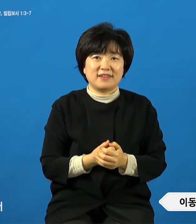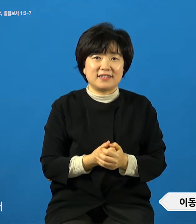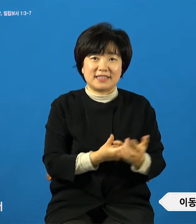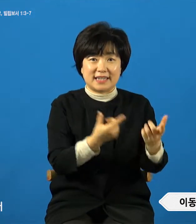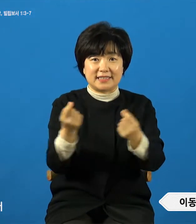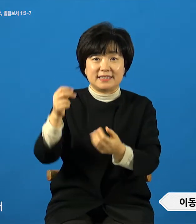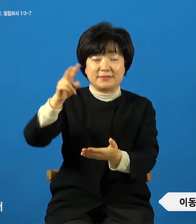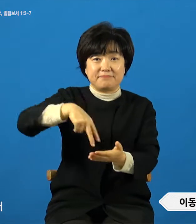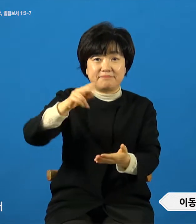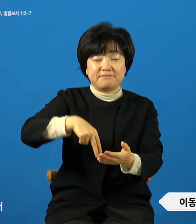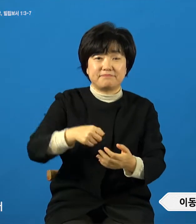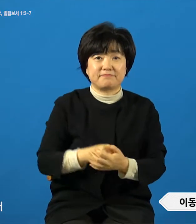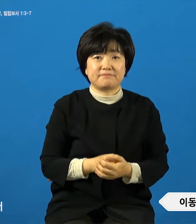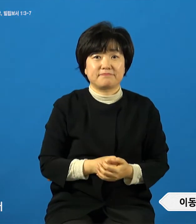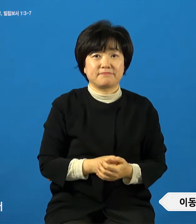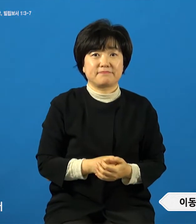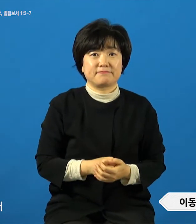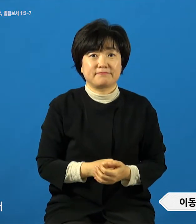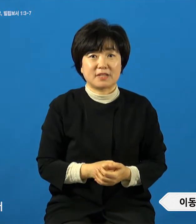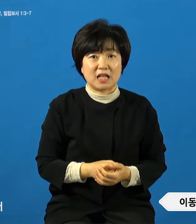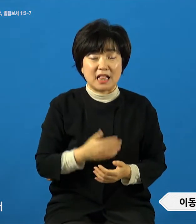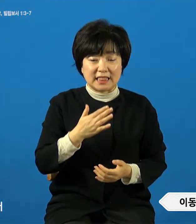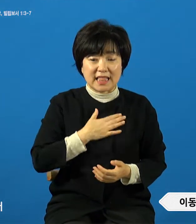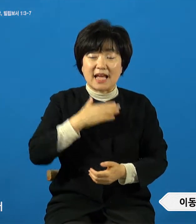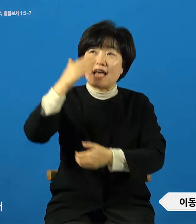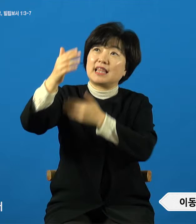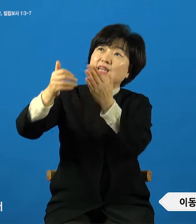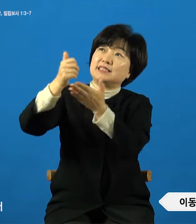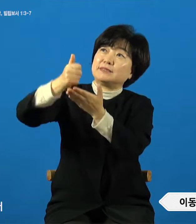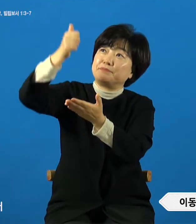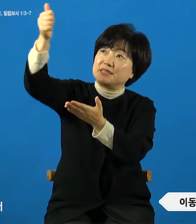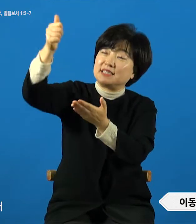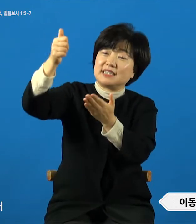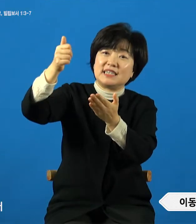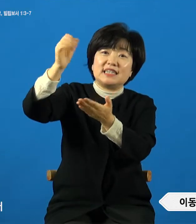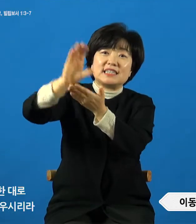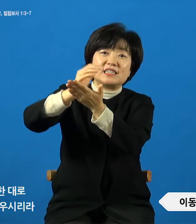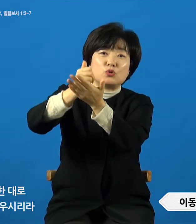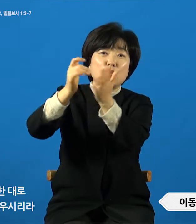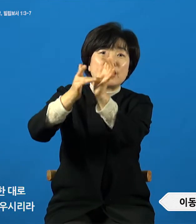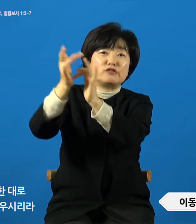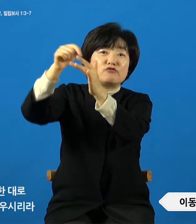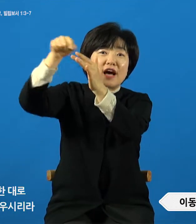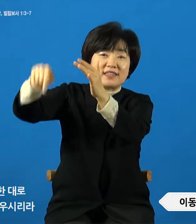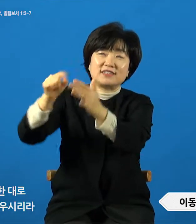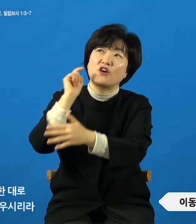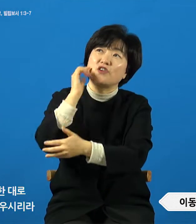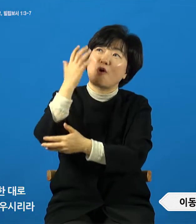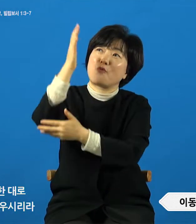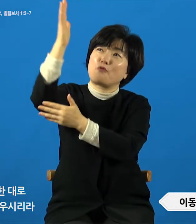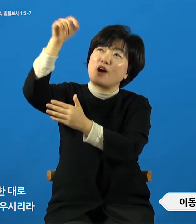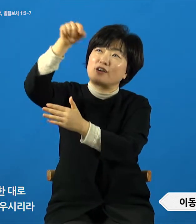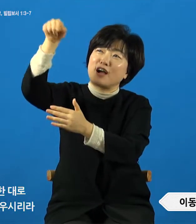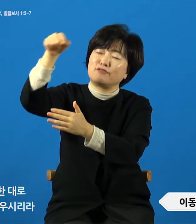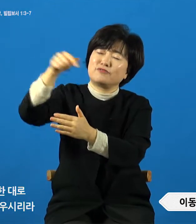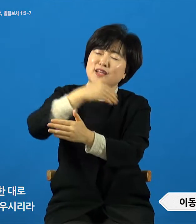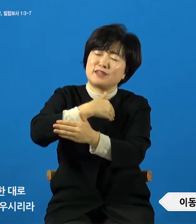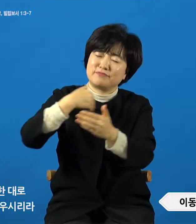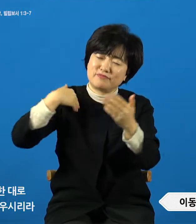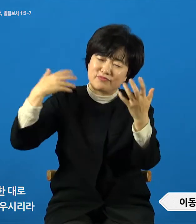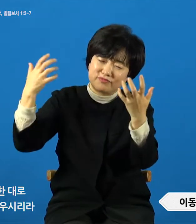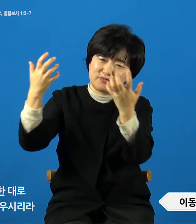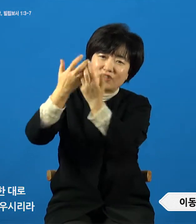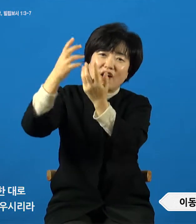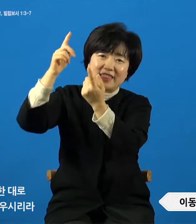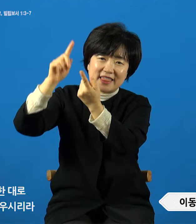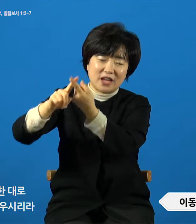다 같이 읽겠습니다. 시작. 나의 하나님이 그리스도 예수 안에서 영광 가운데 그 풍성한 대로